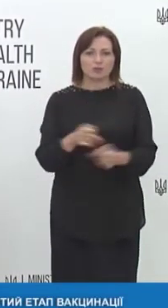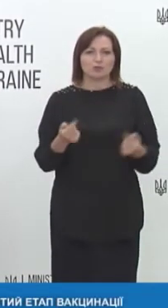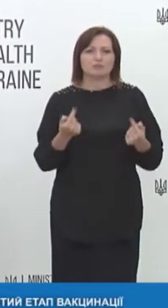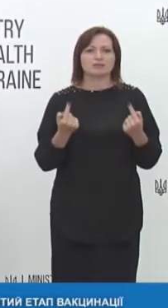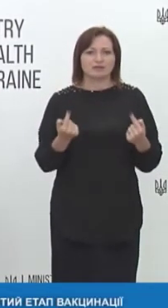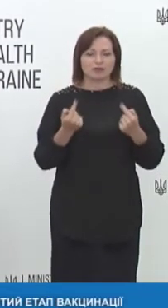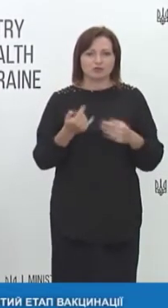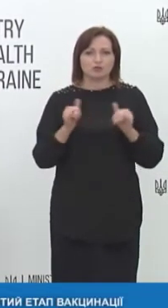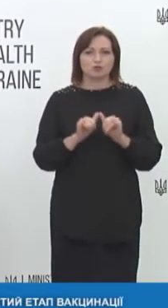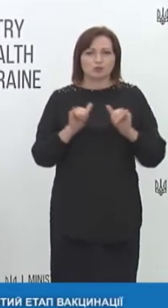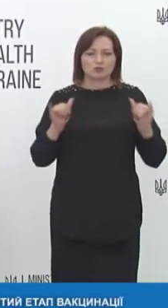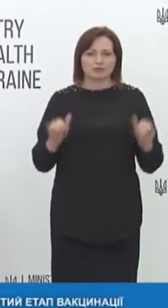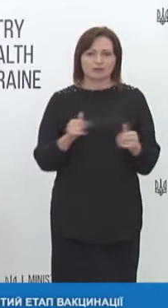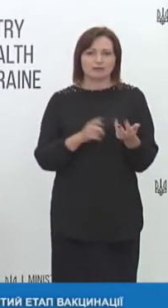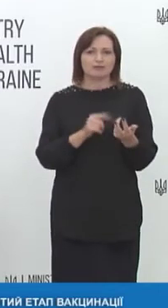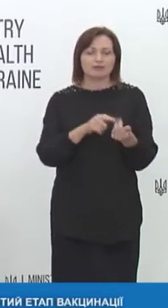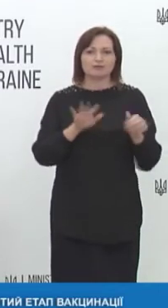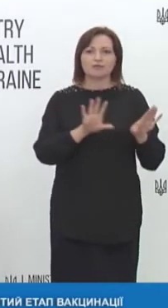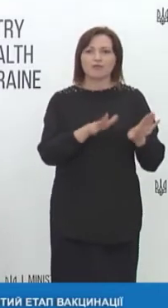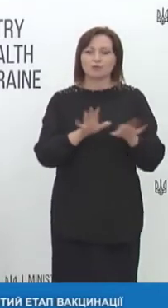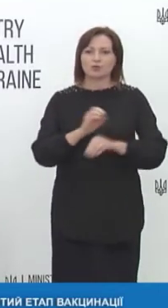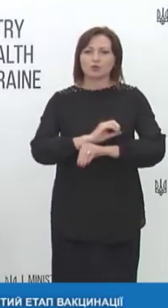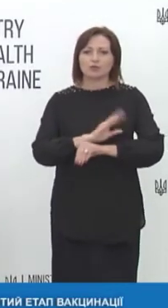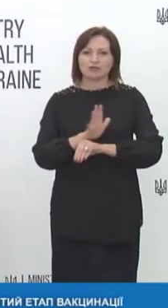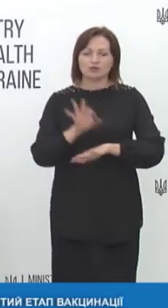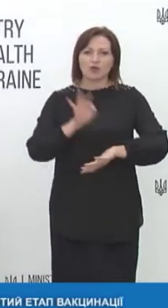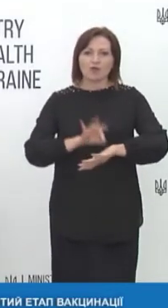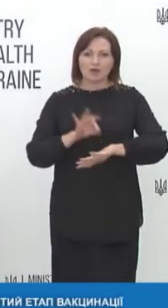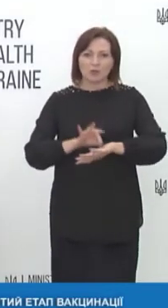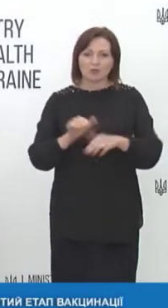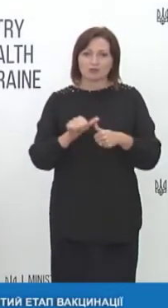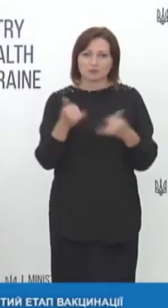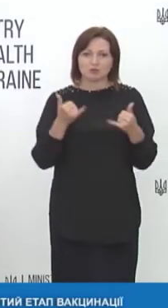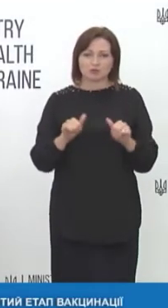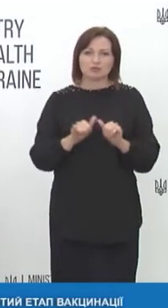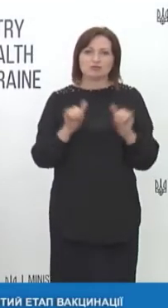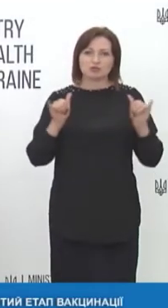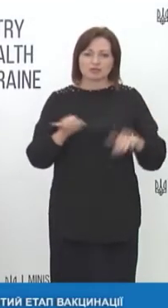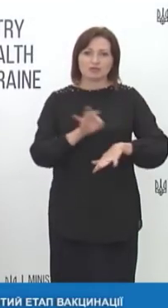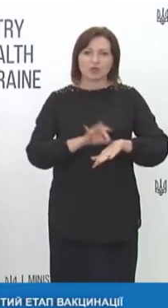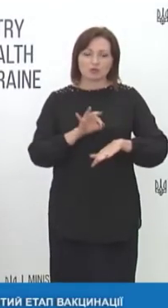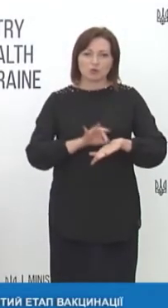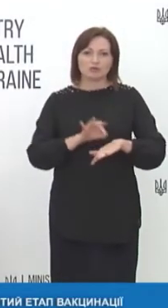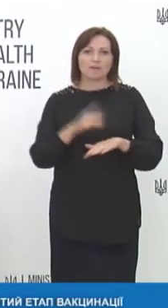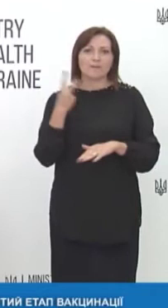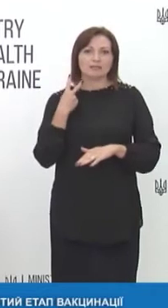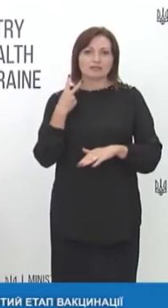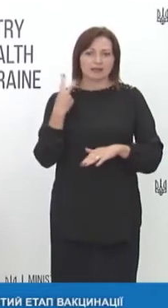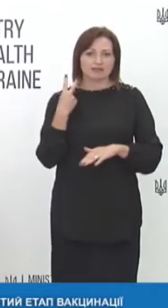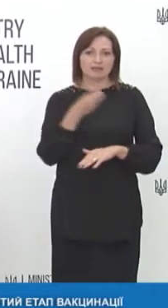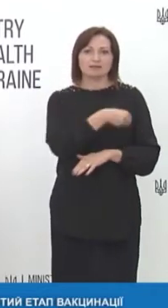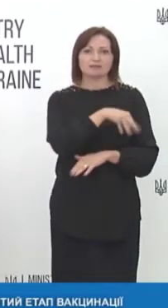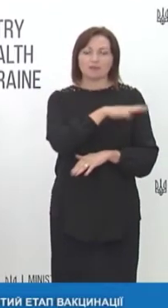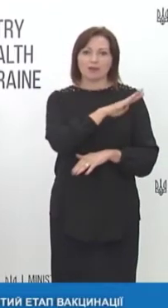зростає кількість випадків коронавірусної хвороби. Зокрема, сьогодні зростає захворюваність в Великій Британії, в Іспанії,